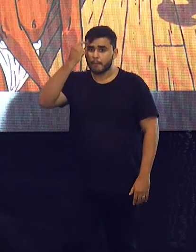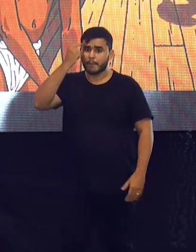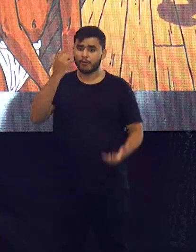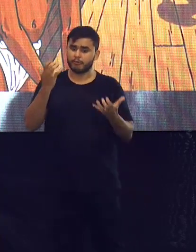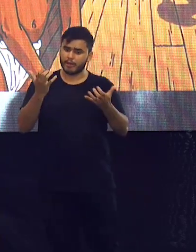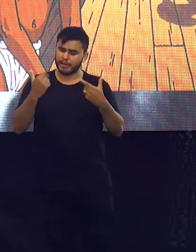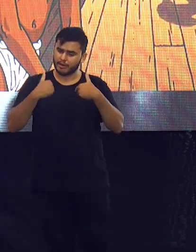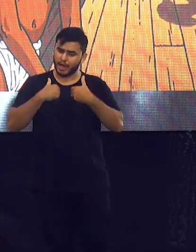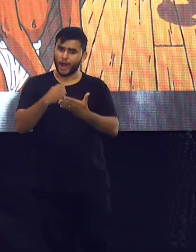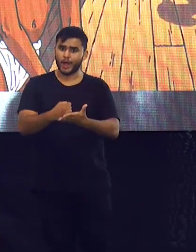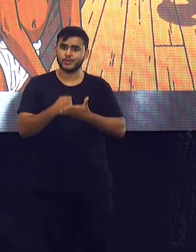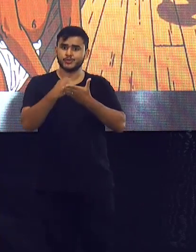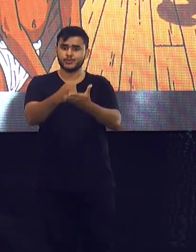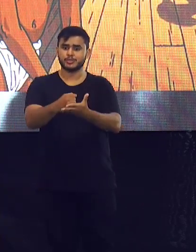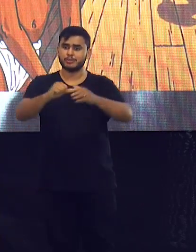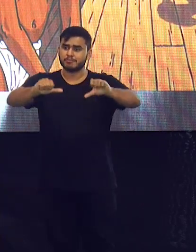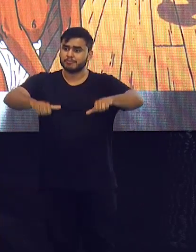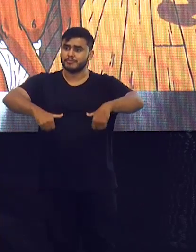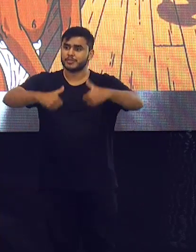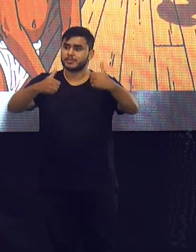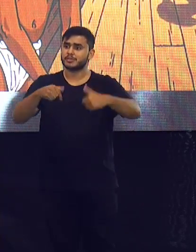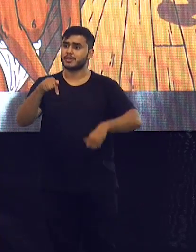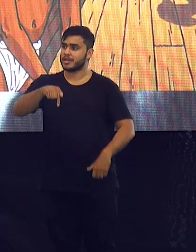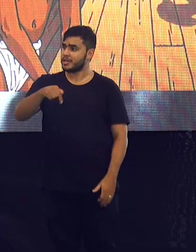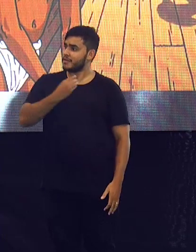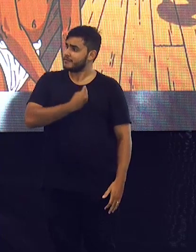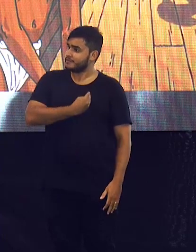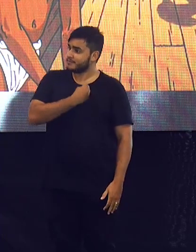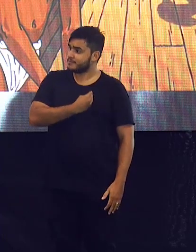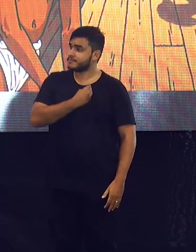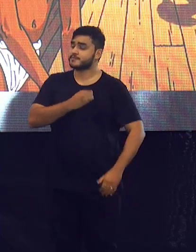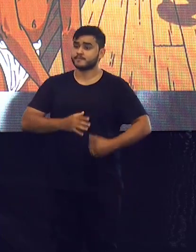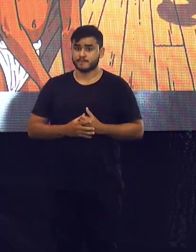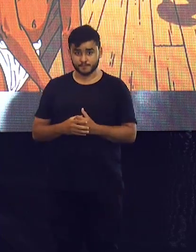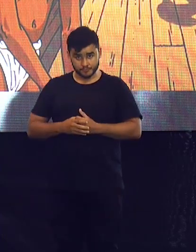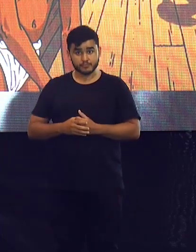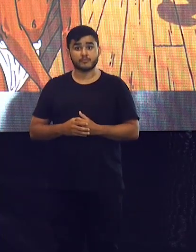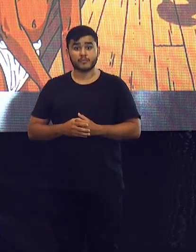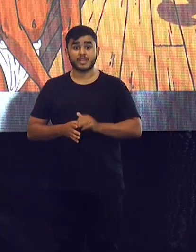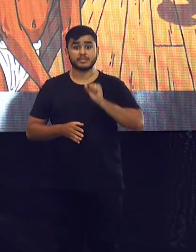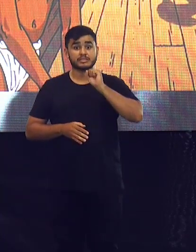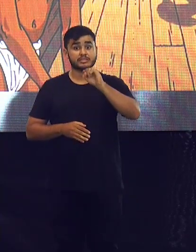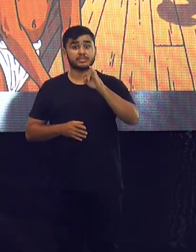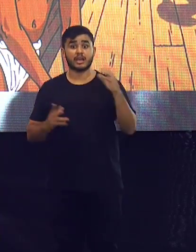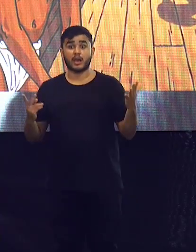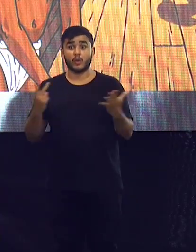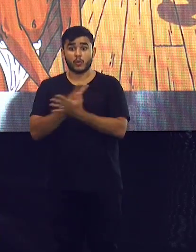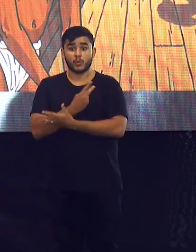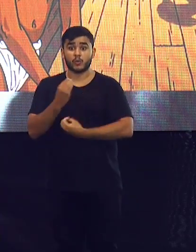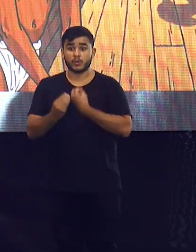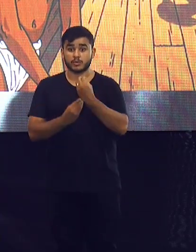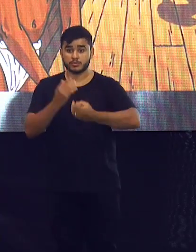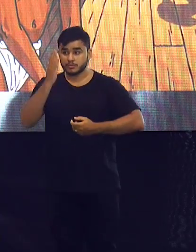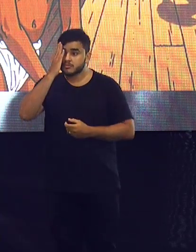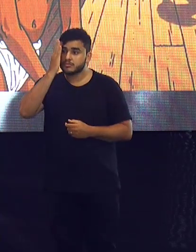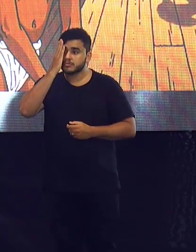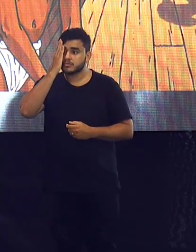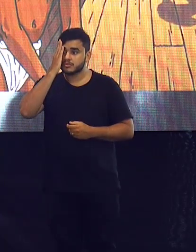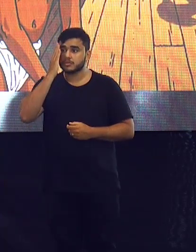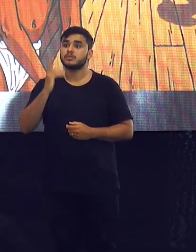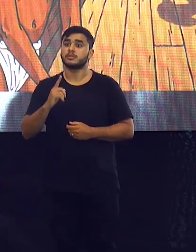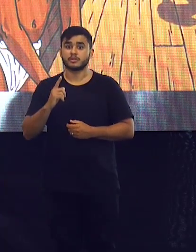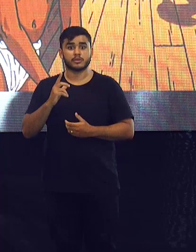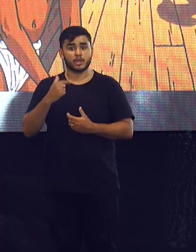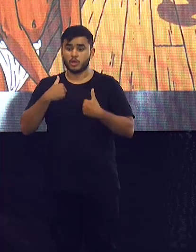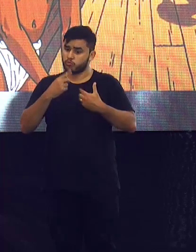transformar o mundo num local um pouquinho melhor do que o que eu conheci. E embora essa tarefa seja extremamente difícil, eu vou morrer